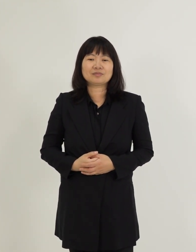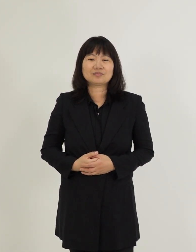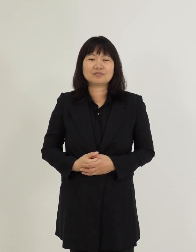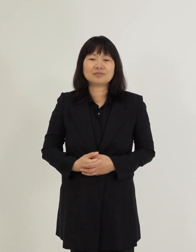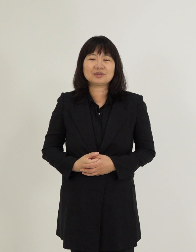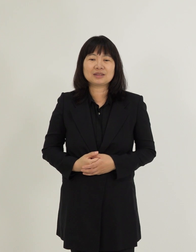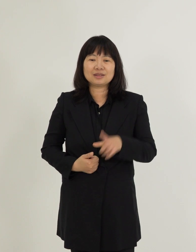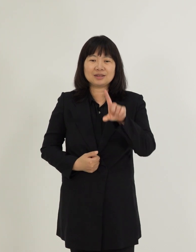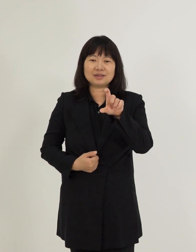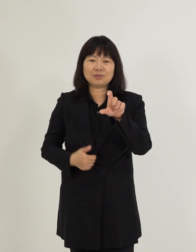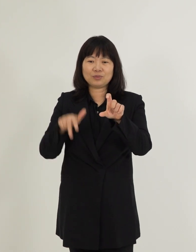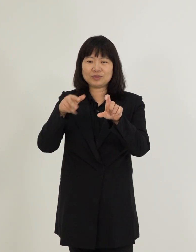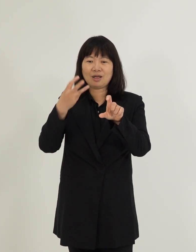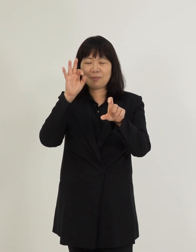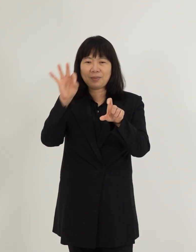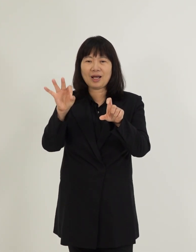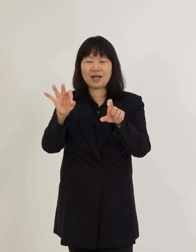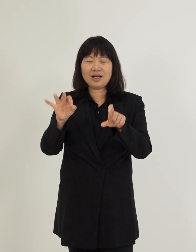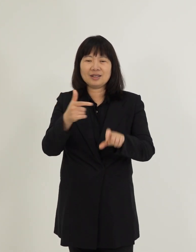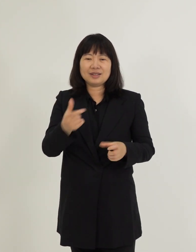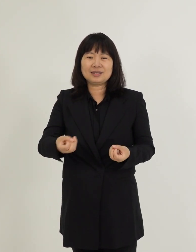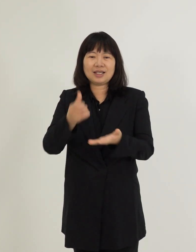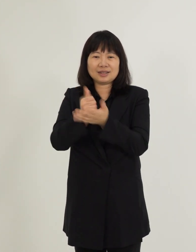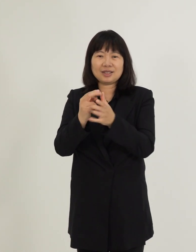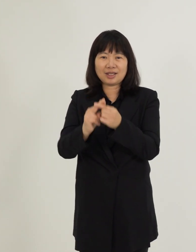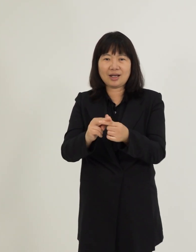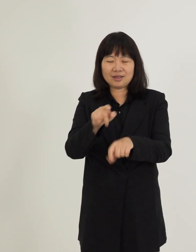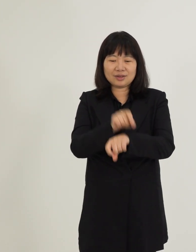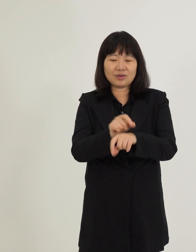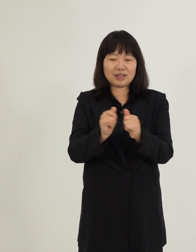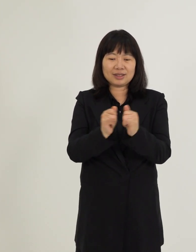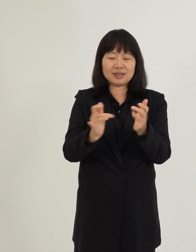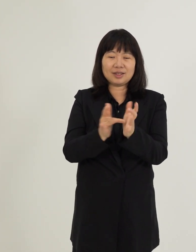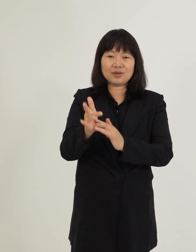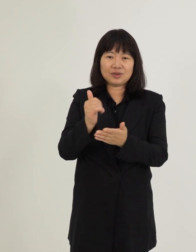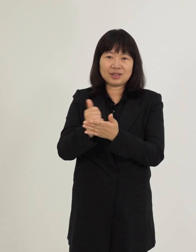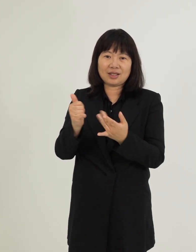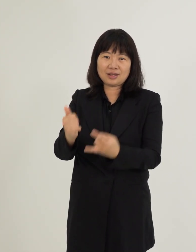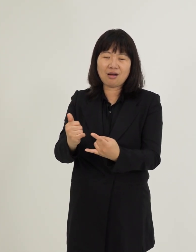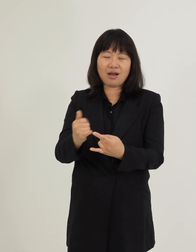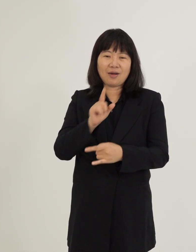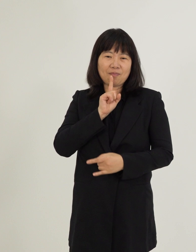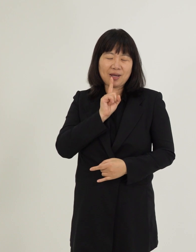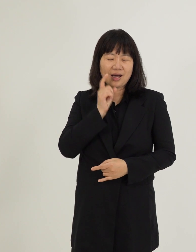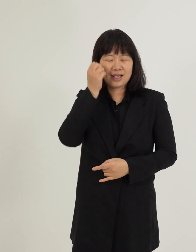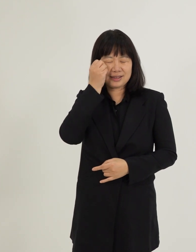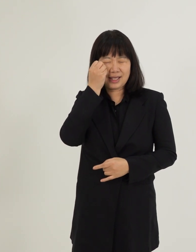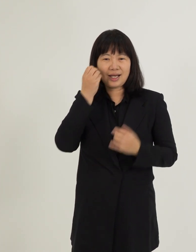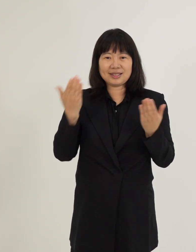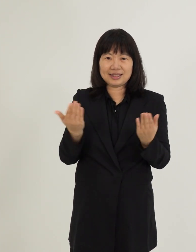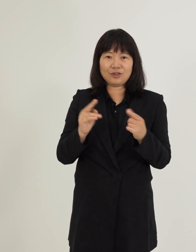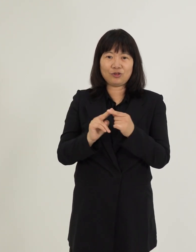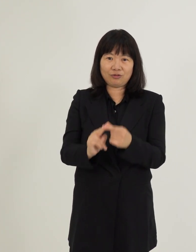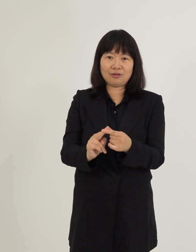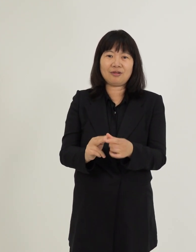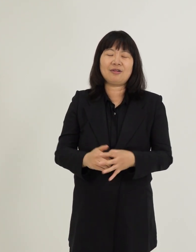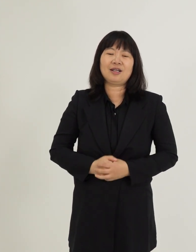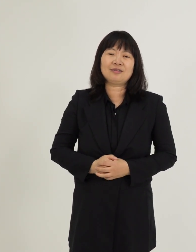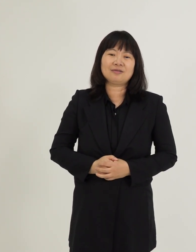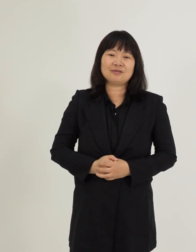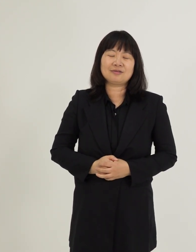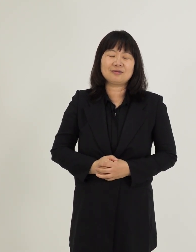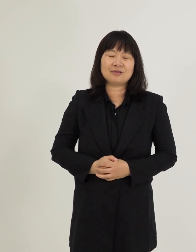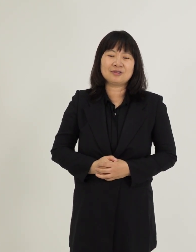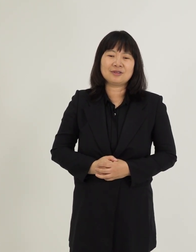그리고 보세요. 15절. 대제사장들과 서기관들이 예수께서 하시는 이상한 일과,